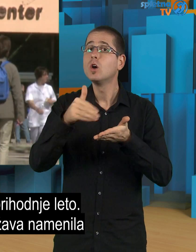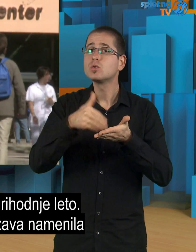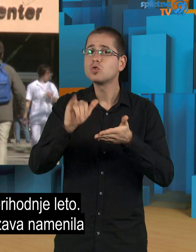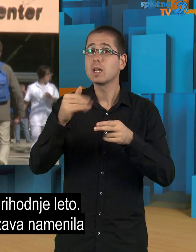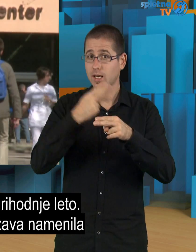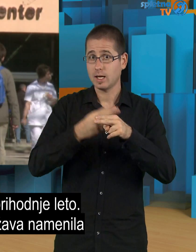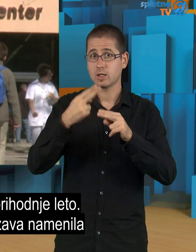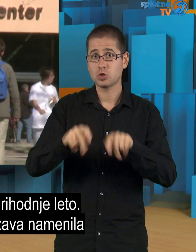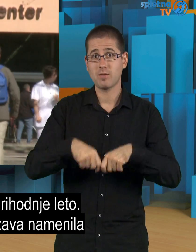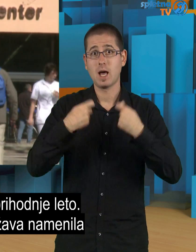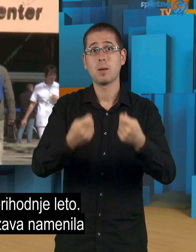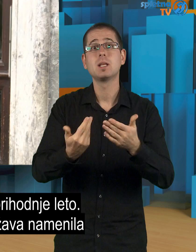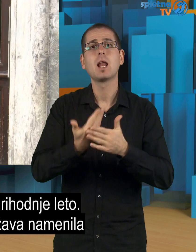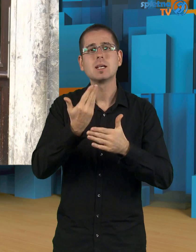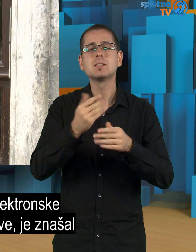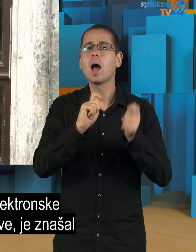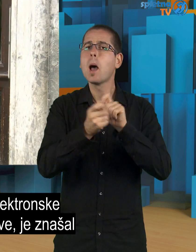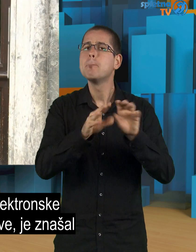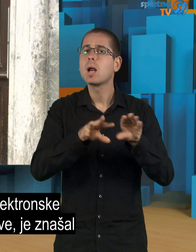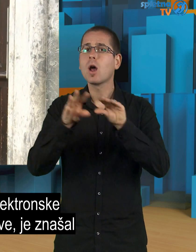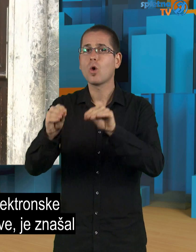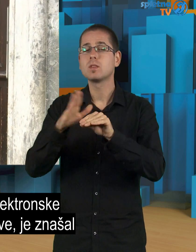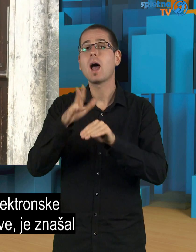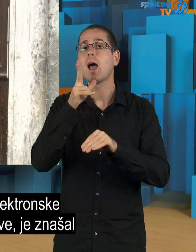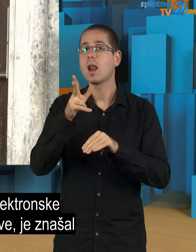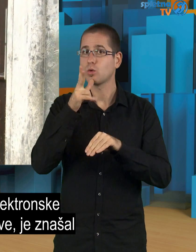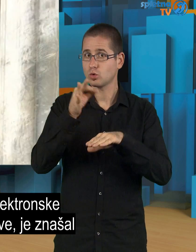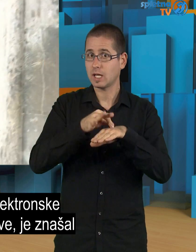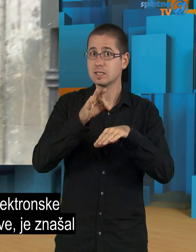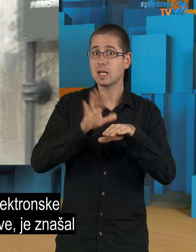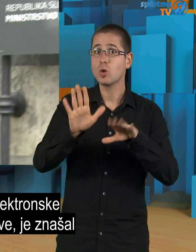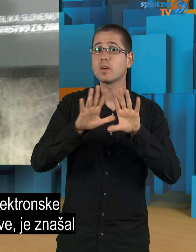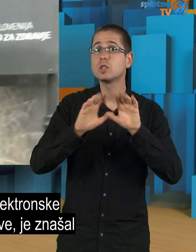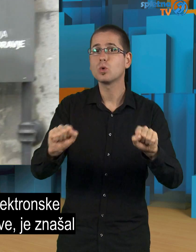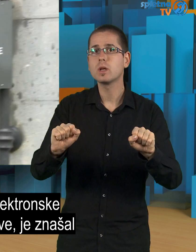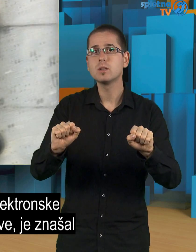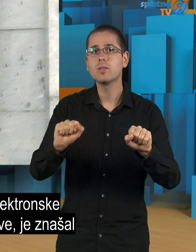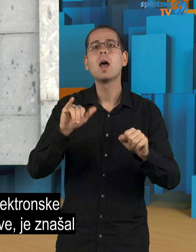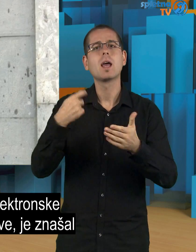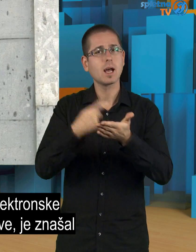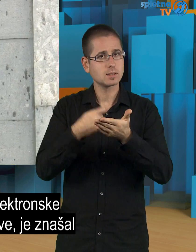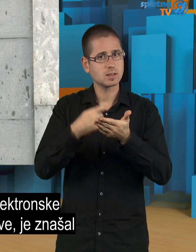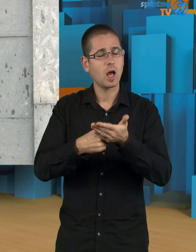Strošek, ki ga je država namenila za prehod na elektronske zdravstvene storitve, je znašal dobra 2 milijona evrov.